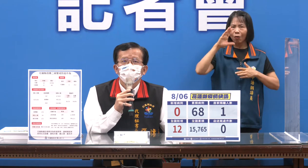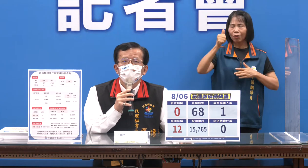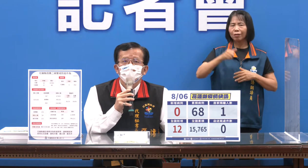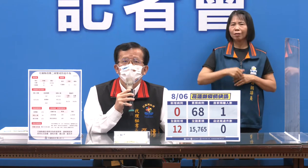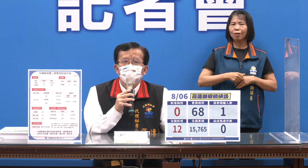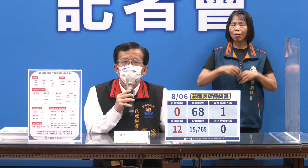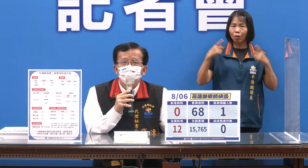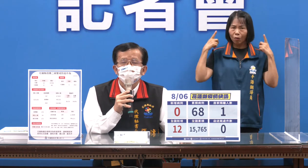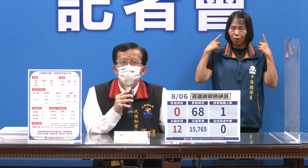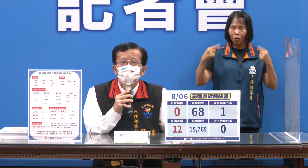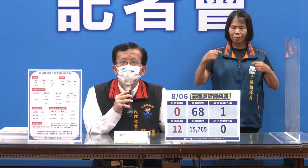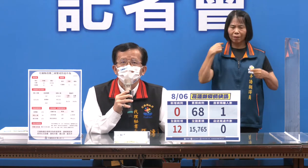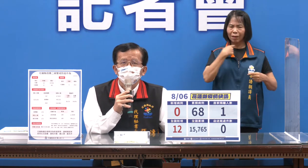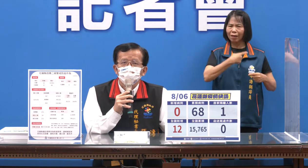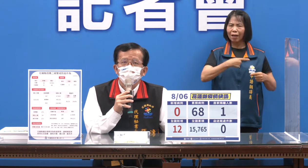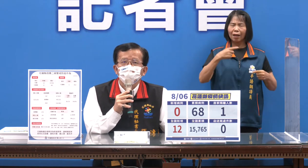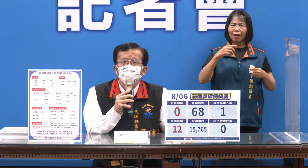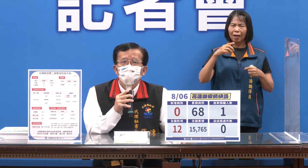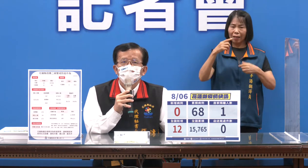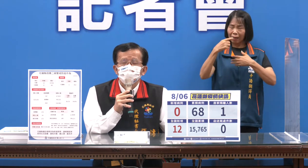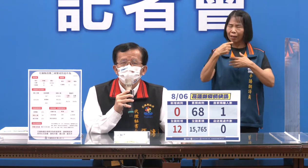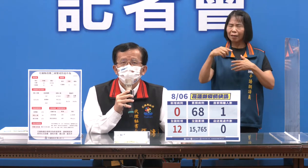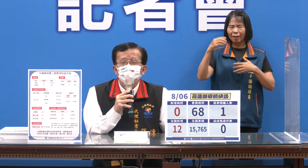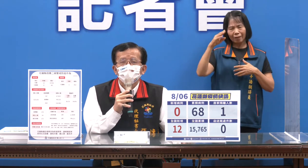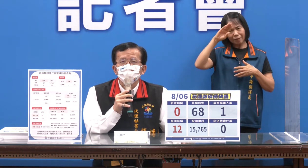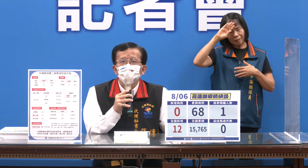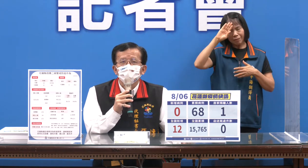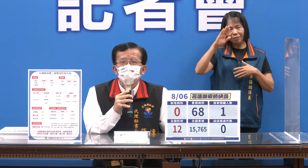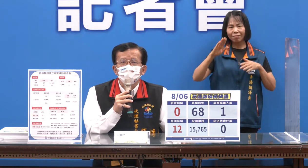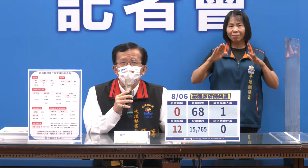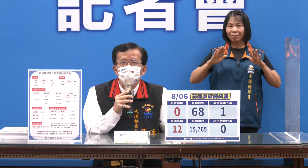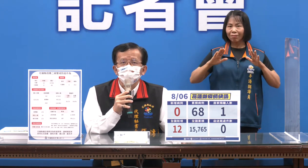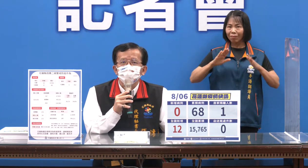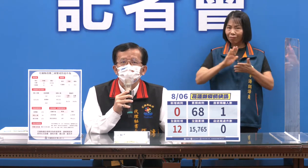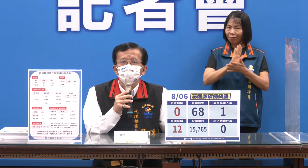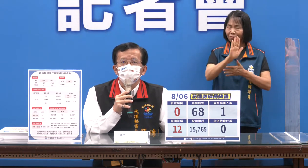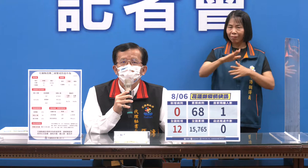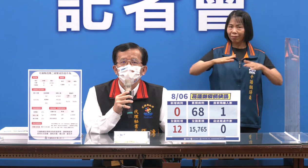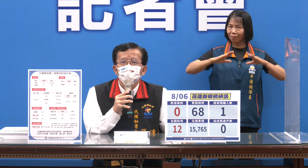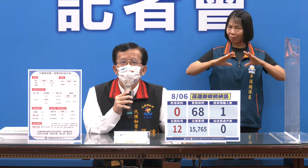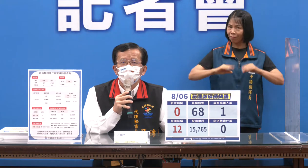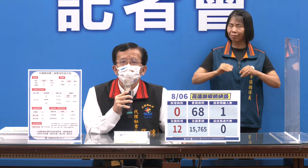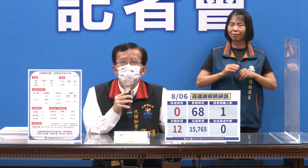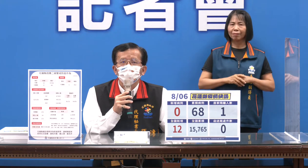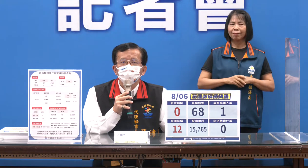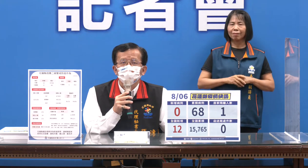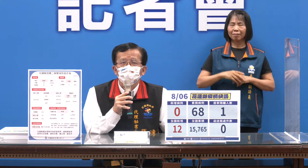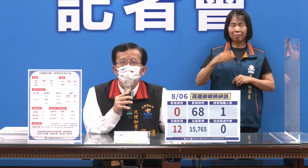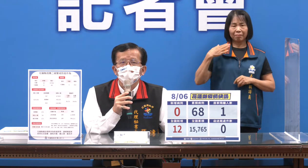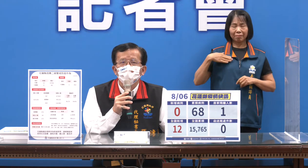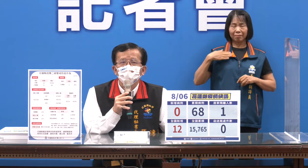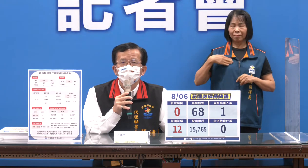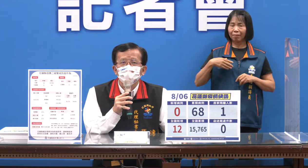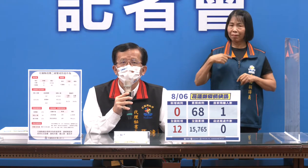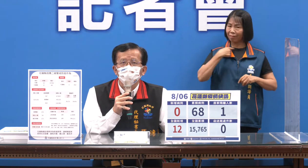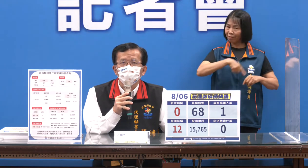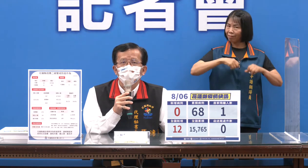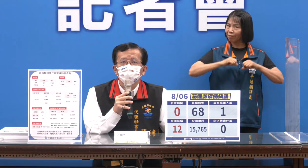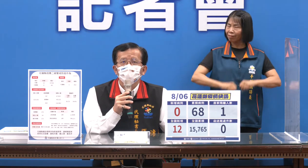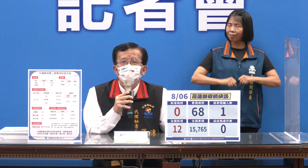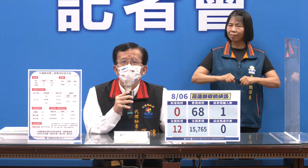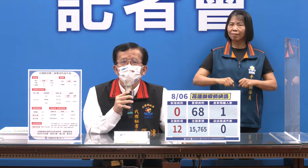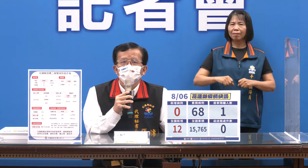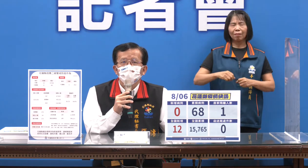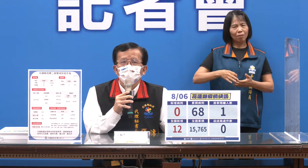有，他知道健康的可贵。所以当我们看到这个媒体讯息，我们要呼吁所有的乡亲朋友